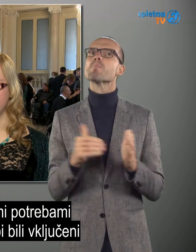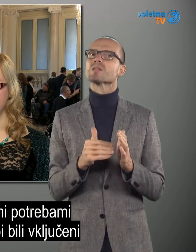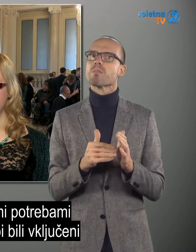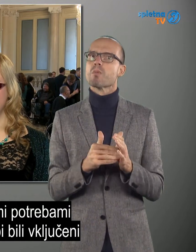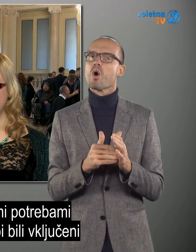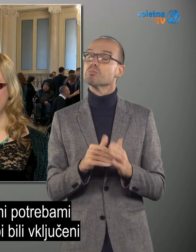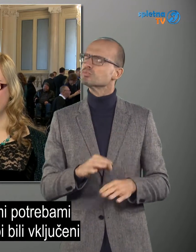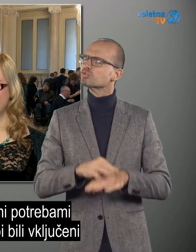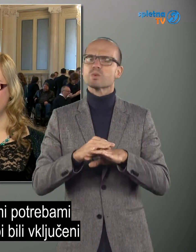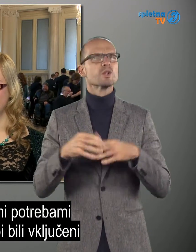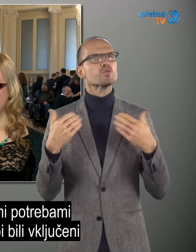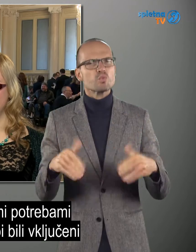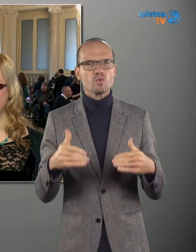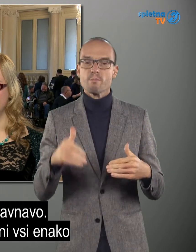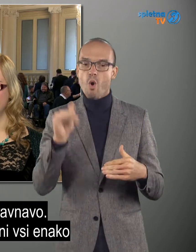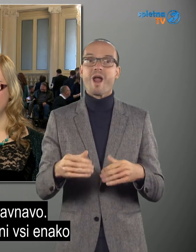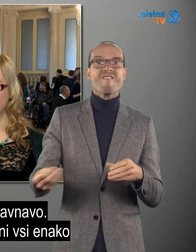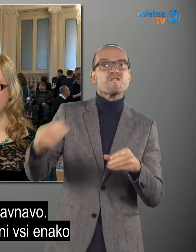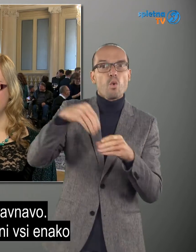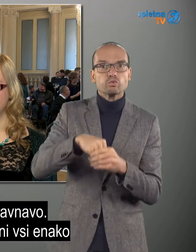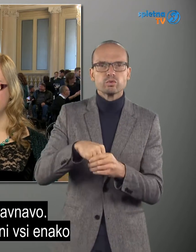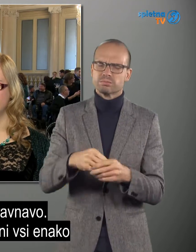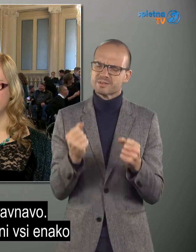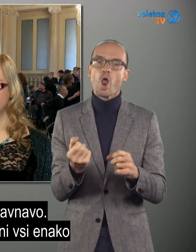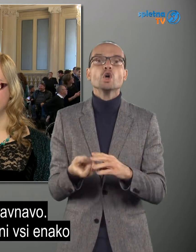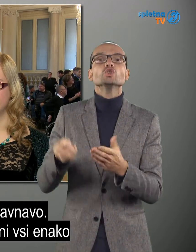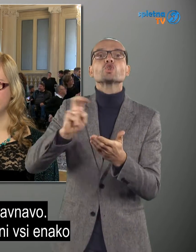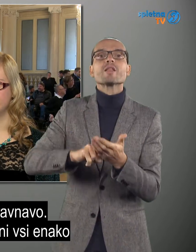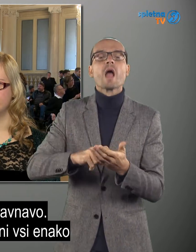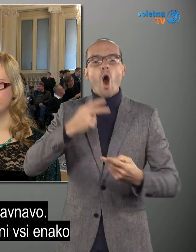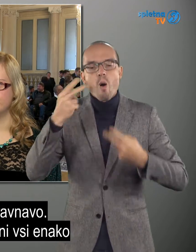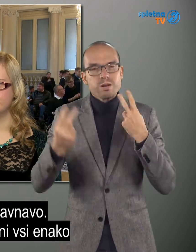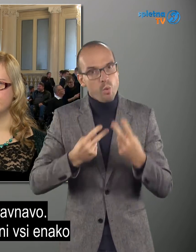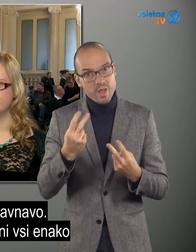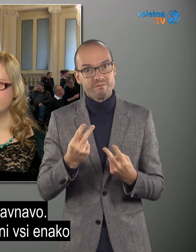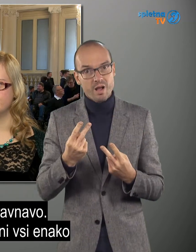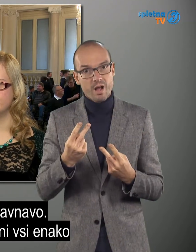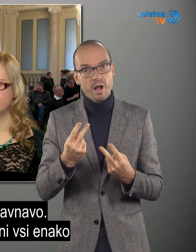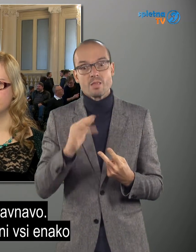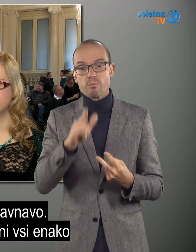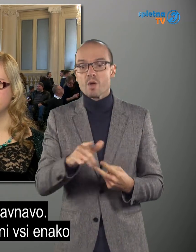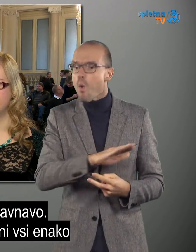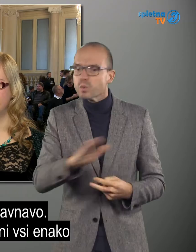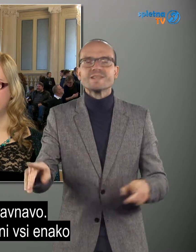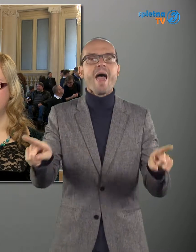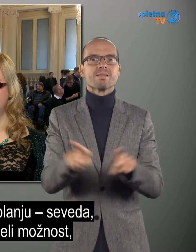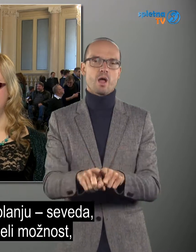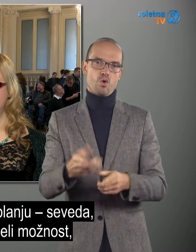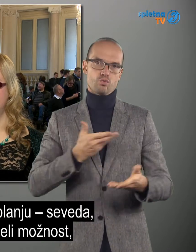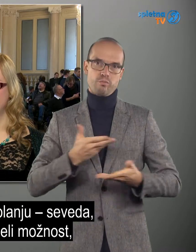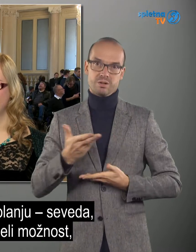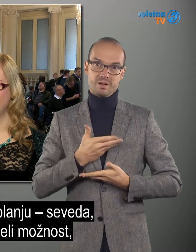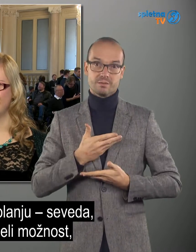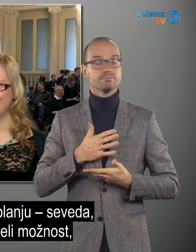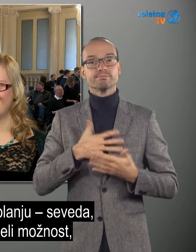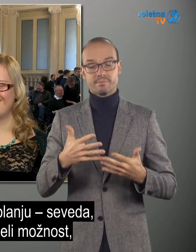čutijo nujo, da bi bili vključeni v zelo zgodnjo obravnavo da bi jo bili deležni vsi enako in